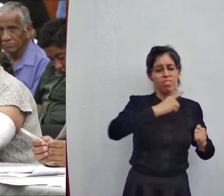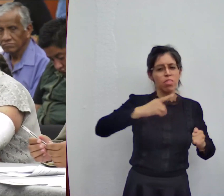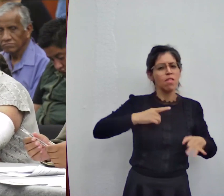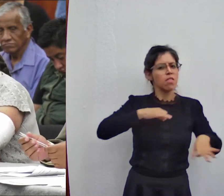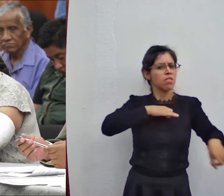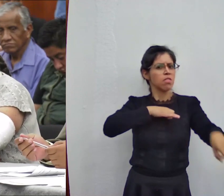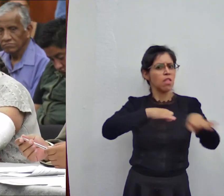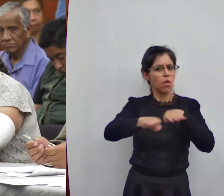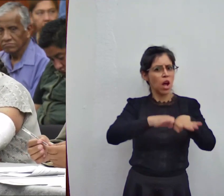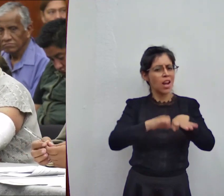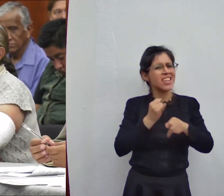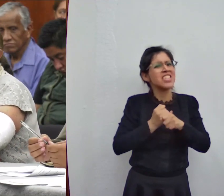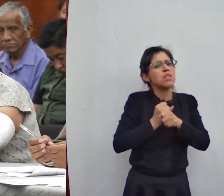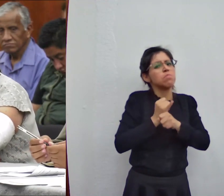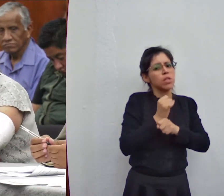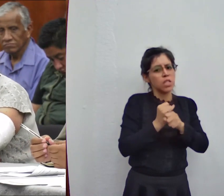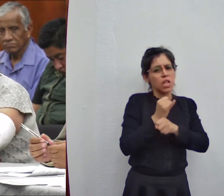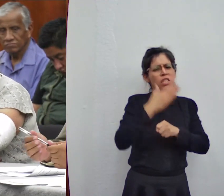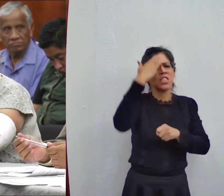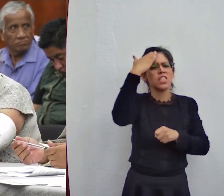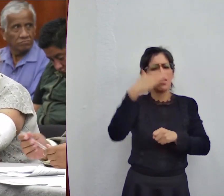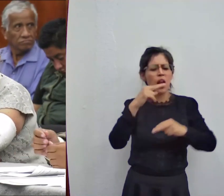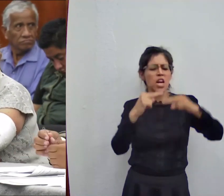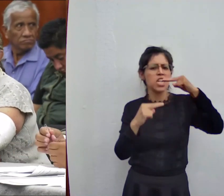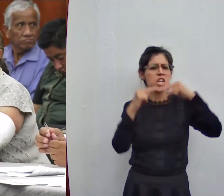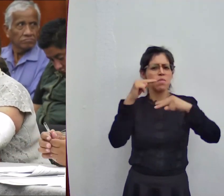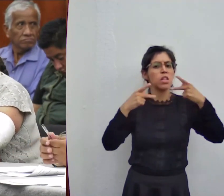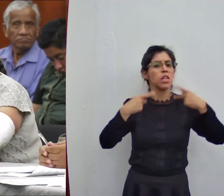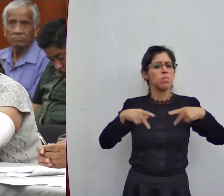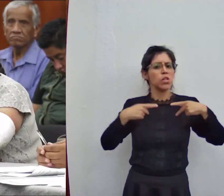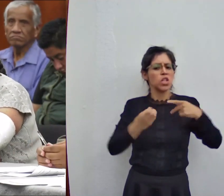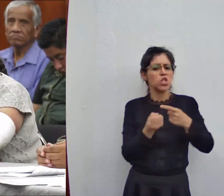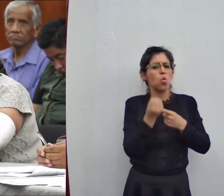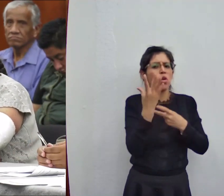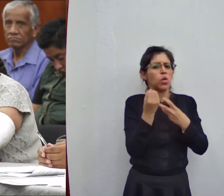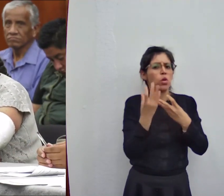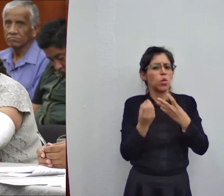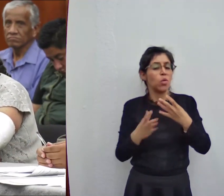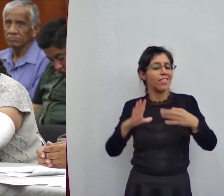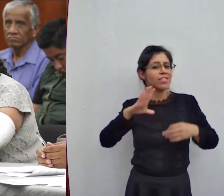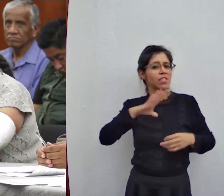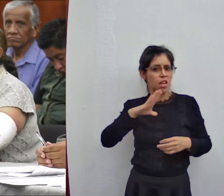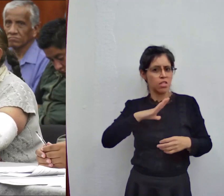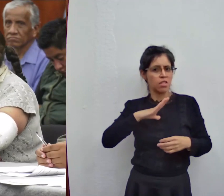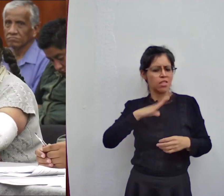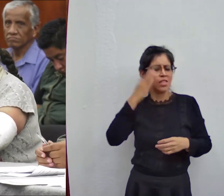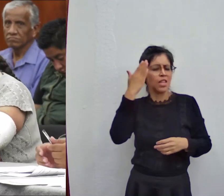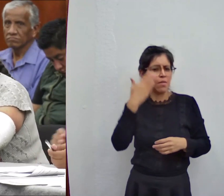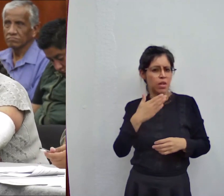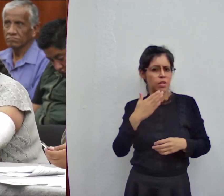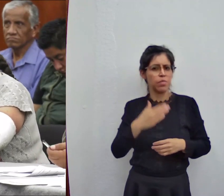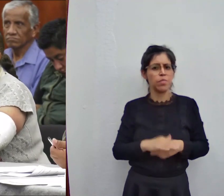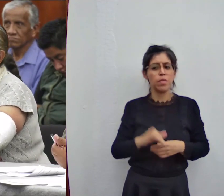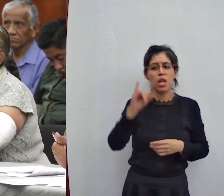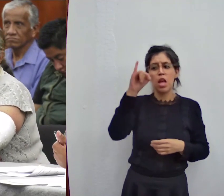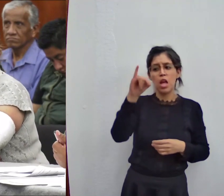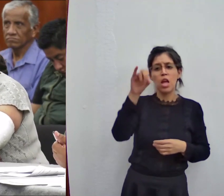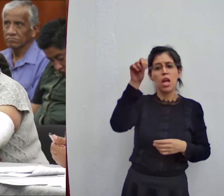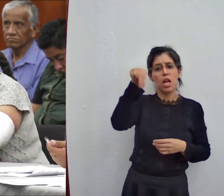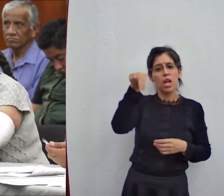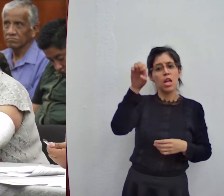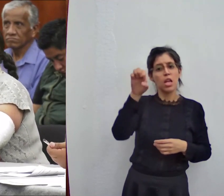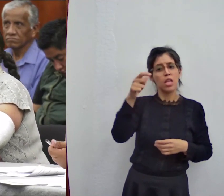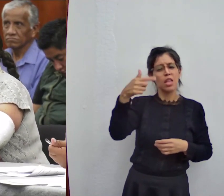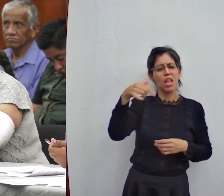para que este padrón sí sea lo efectivo que puede ser del INEGI. E